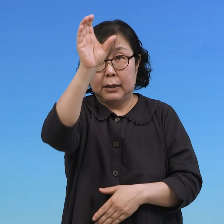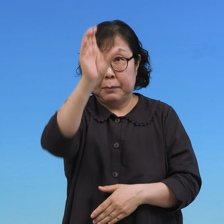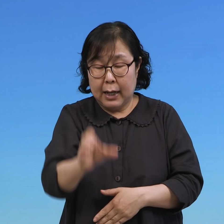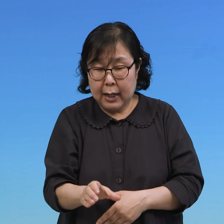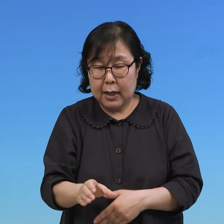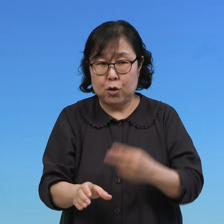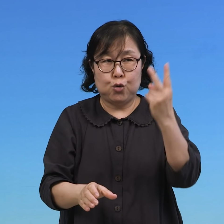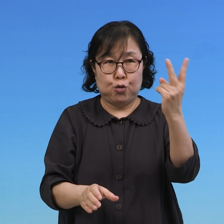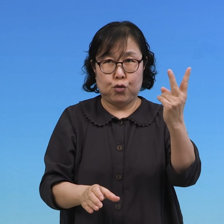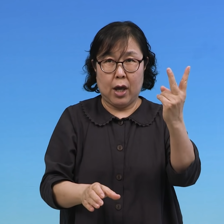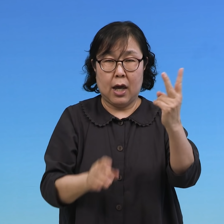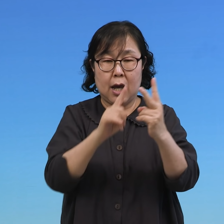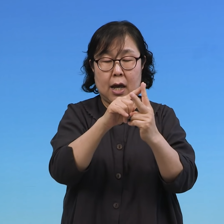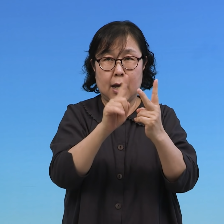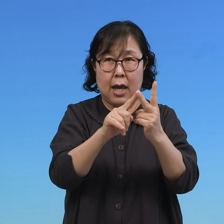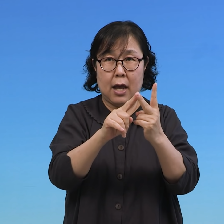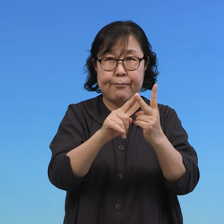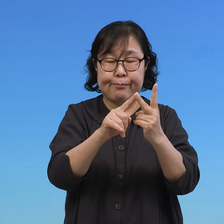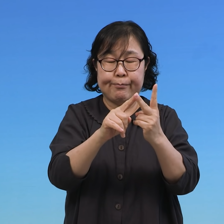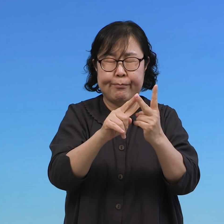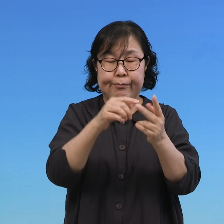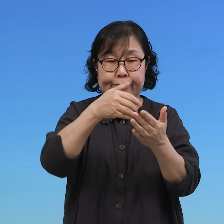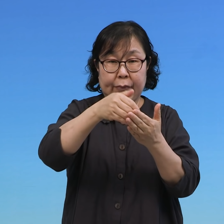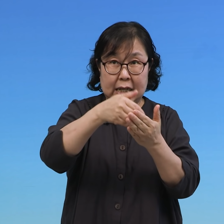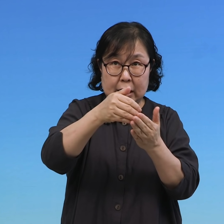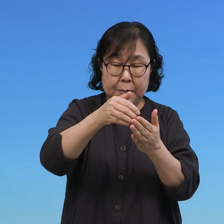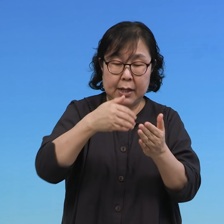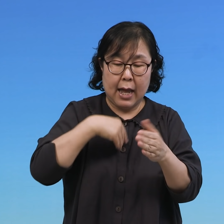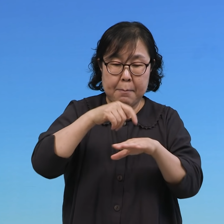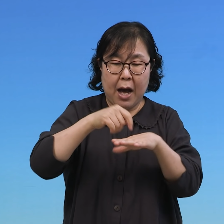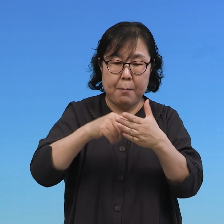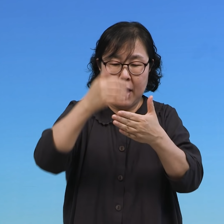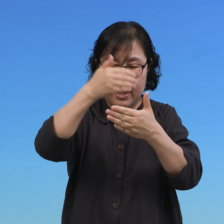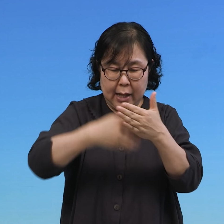이미지가 굉장히 제 마음에 깊이 자리를 잡았습니다.